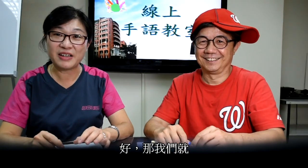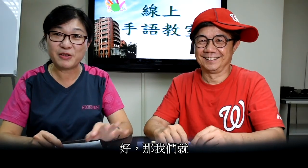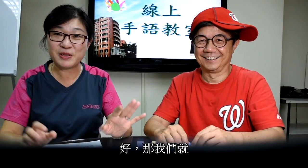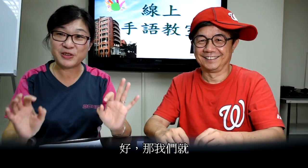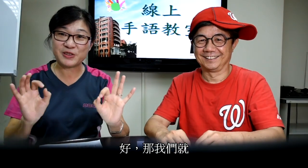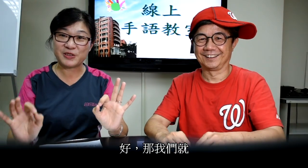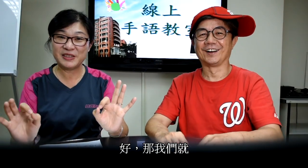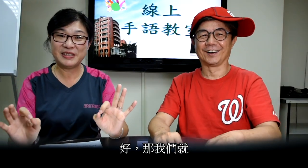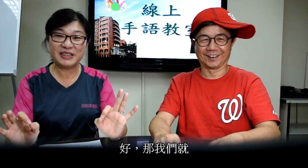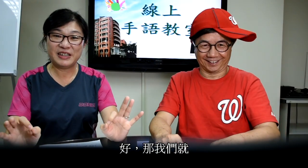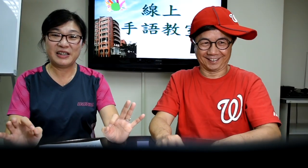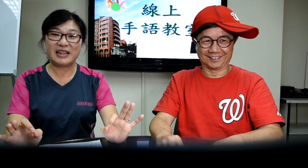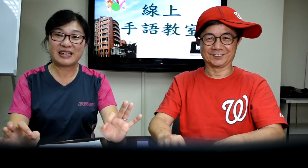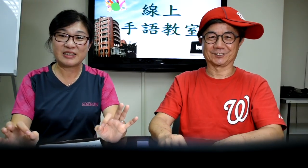好，那我们就